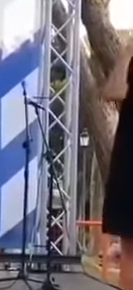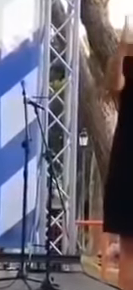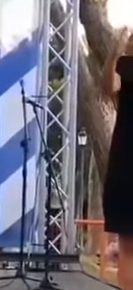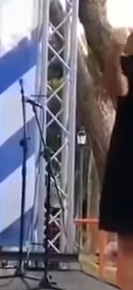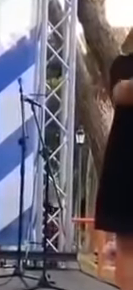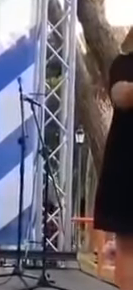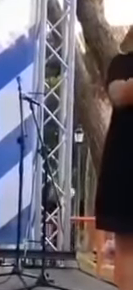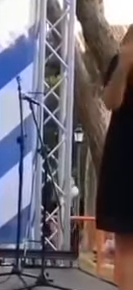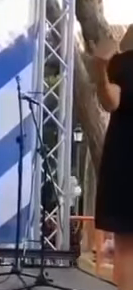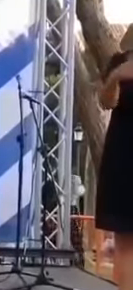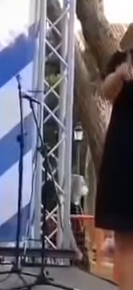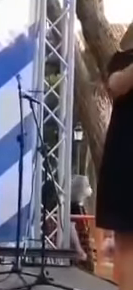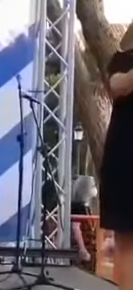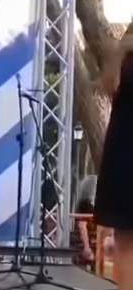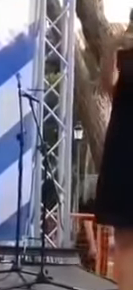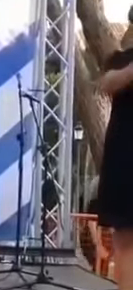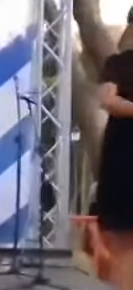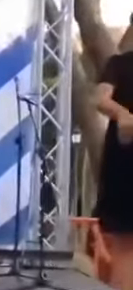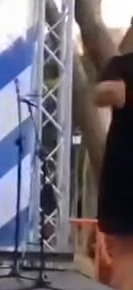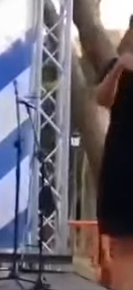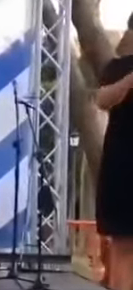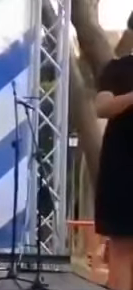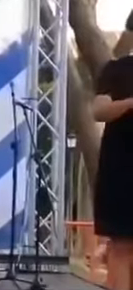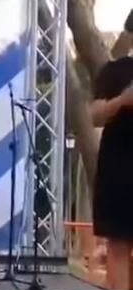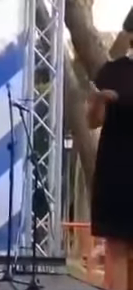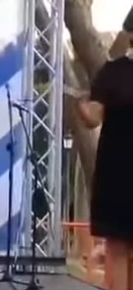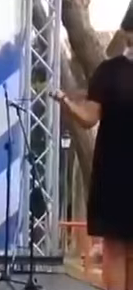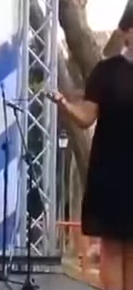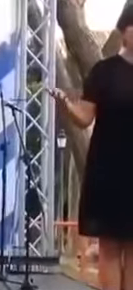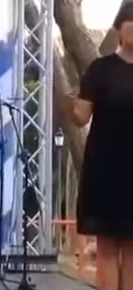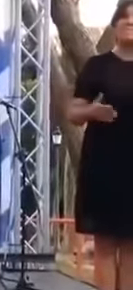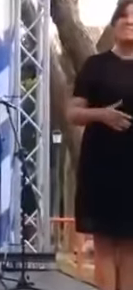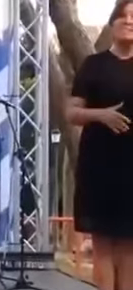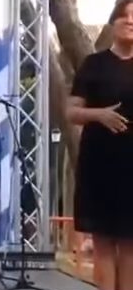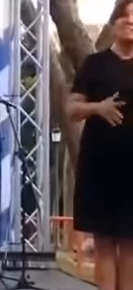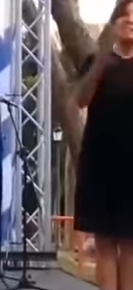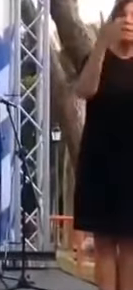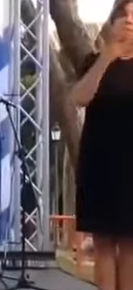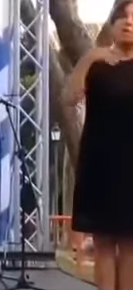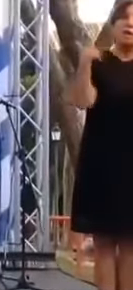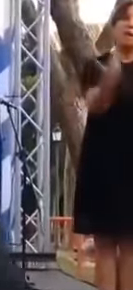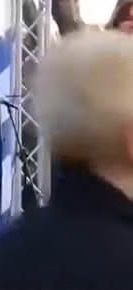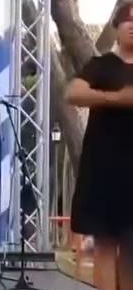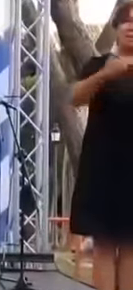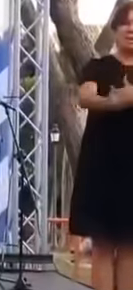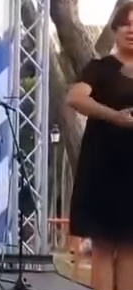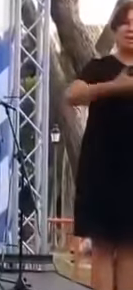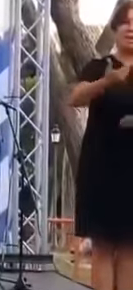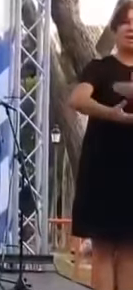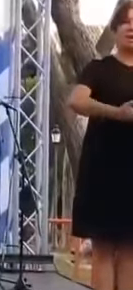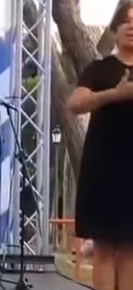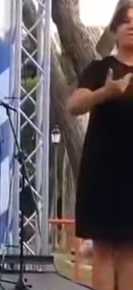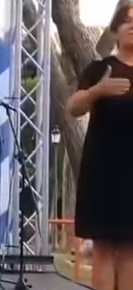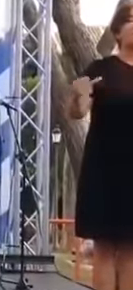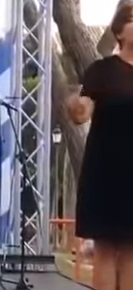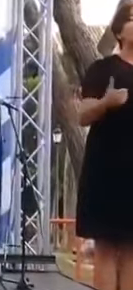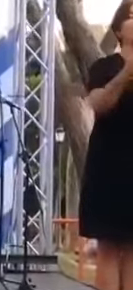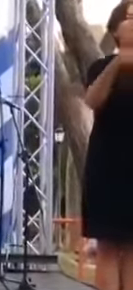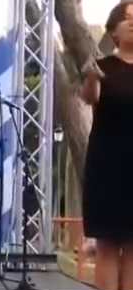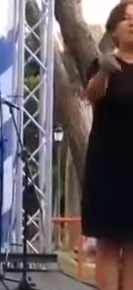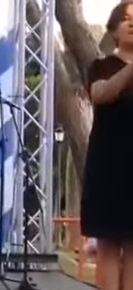occupando? Della legge elettorale. La sinistra vuole accelerare su una